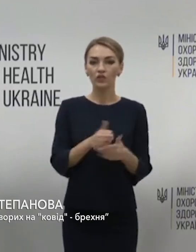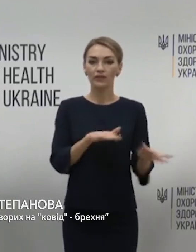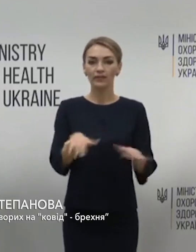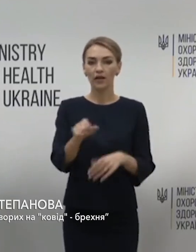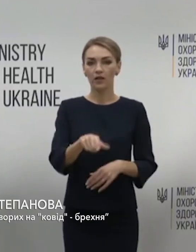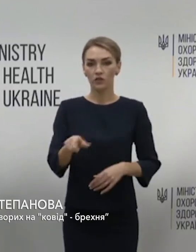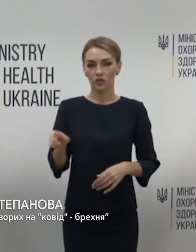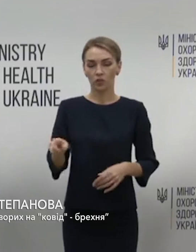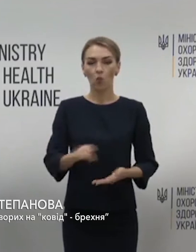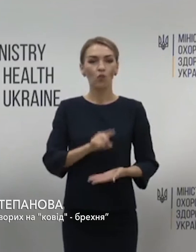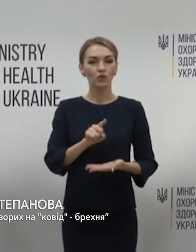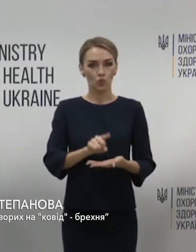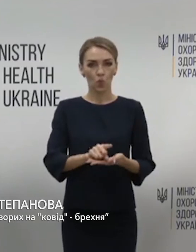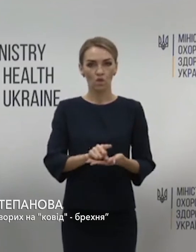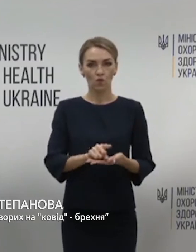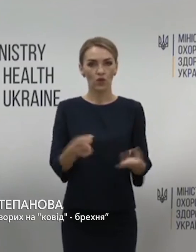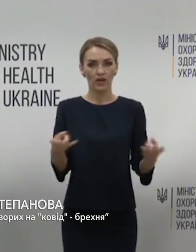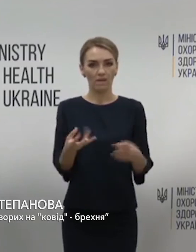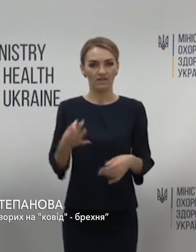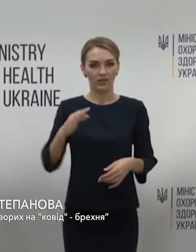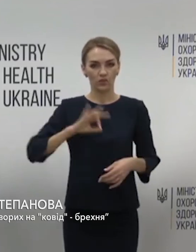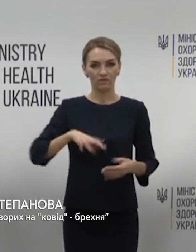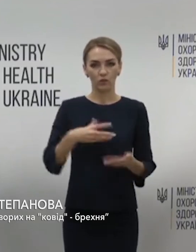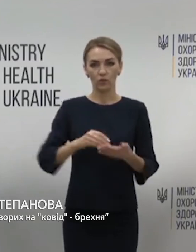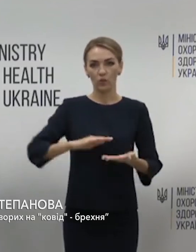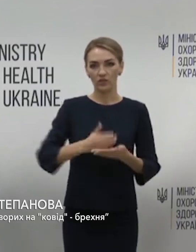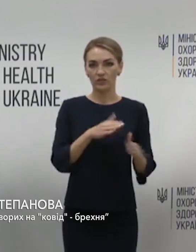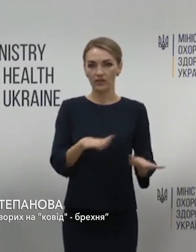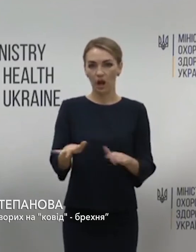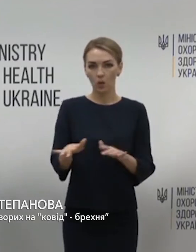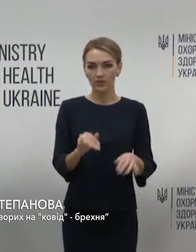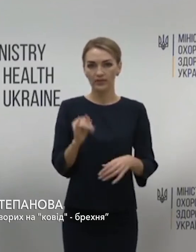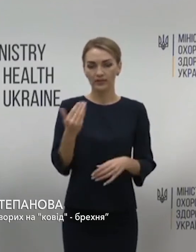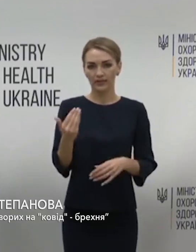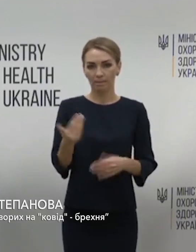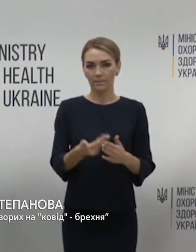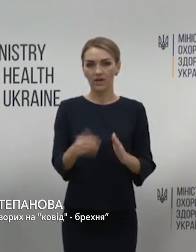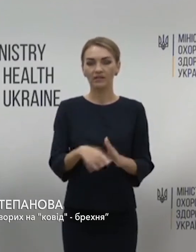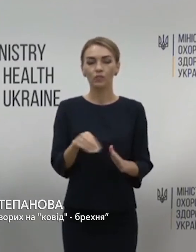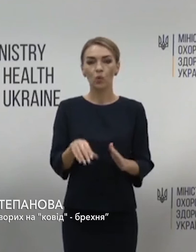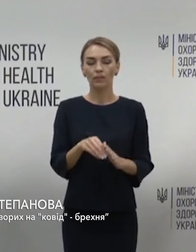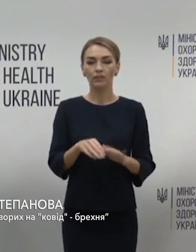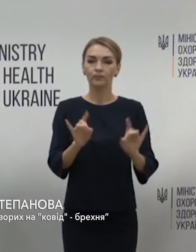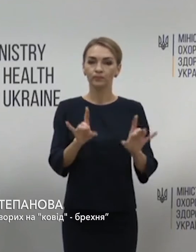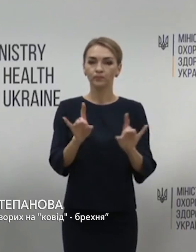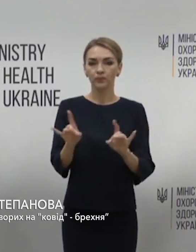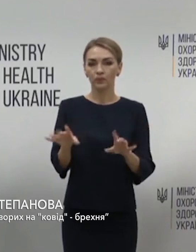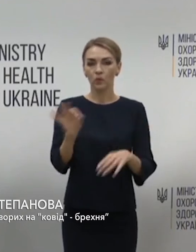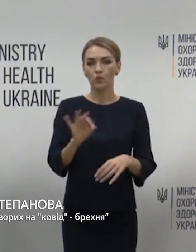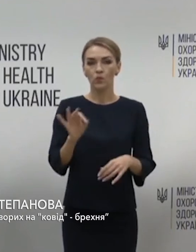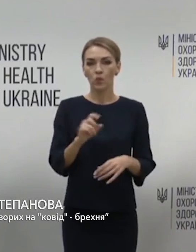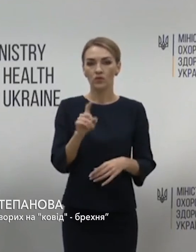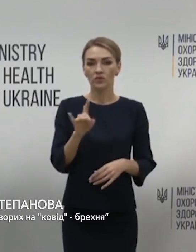діячі, обов'язково ж це треба використати в своїй політичній діяльності їм перед виборами і розповідати про